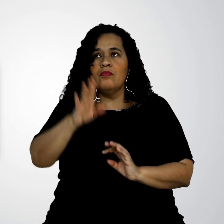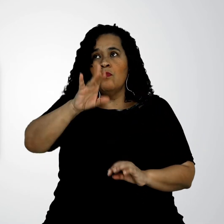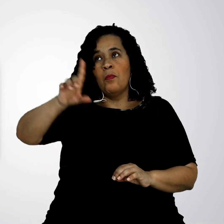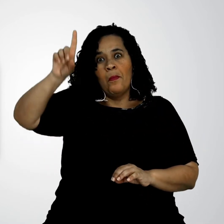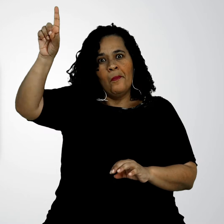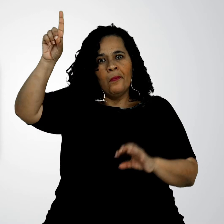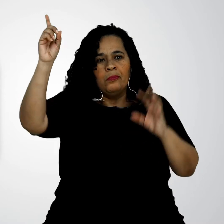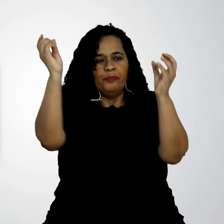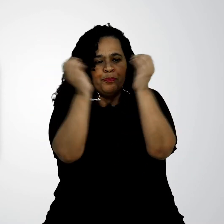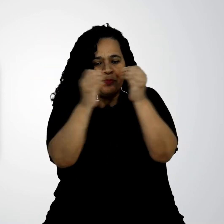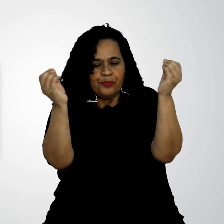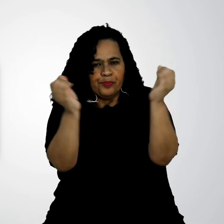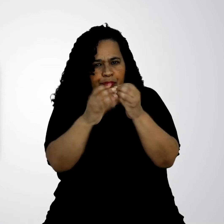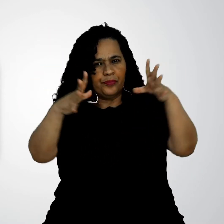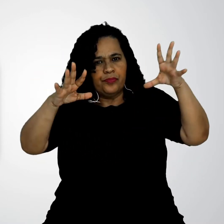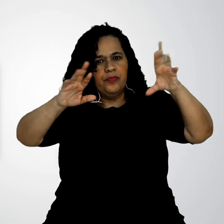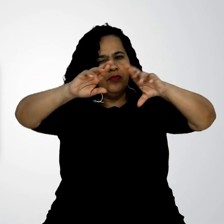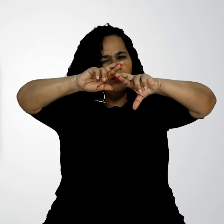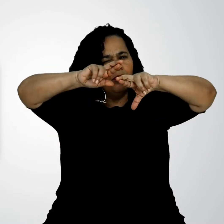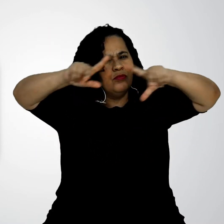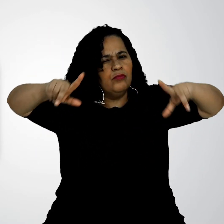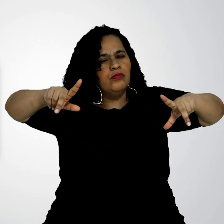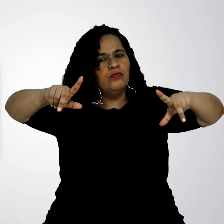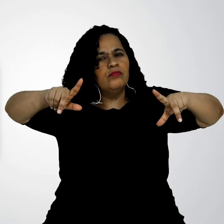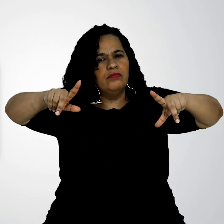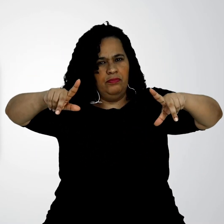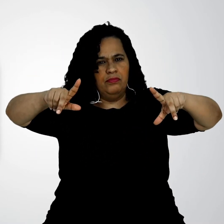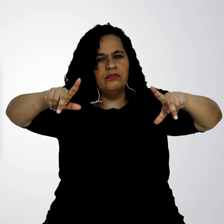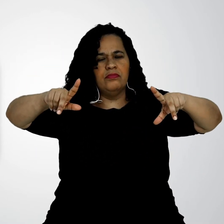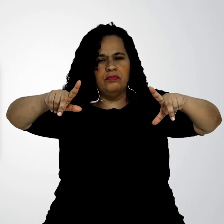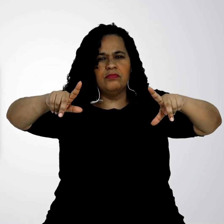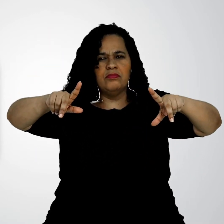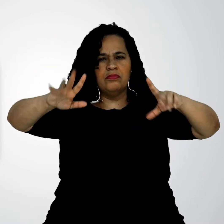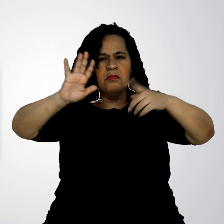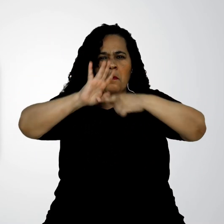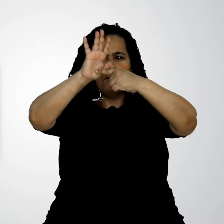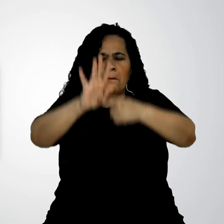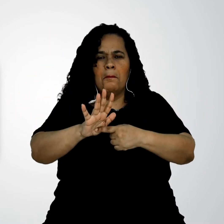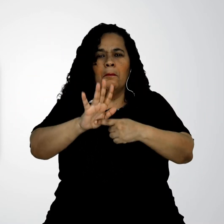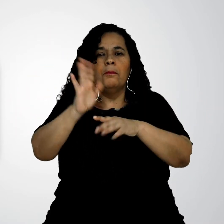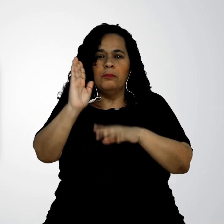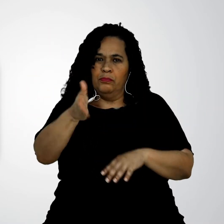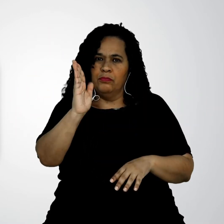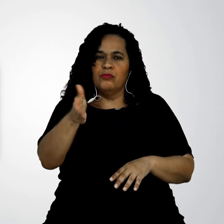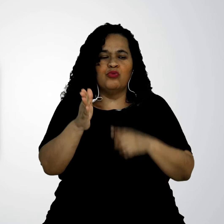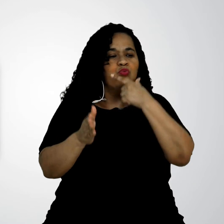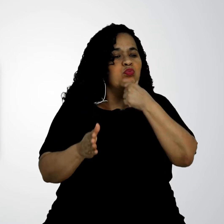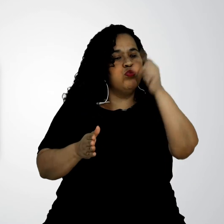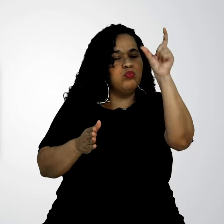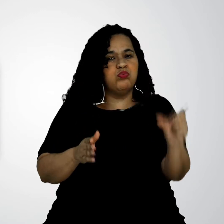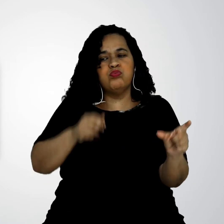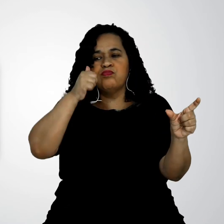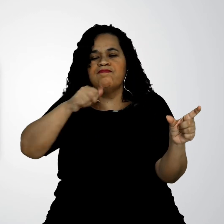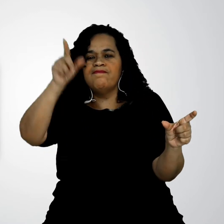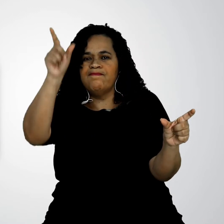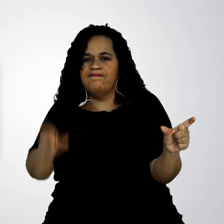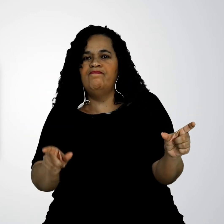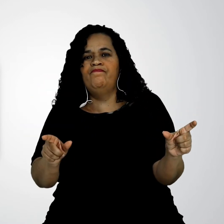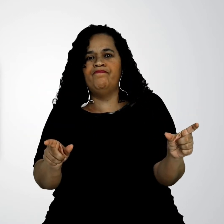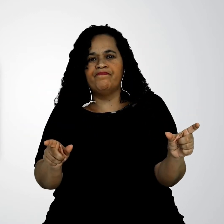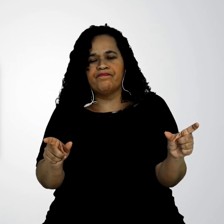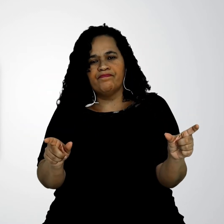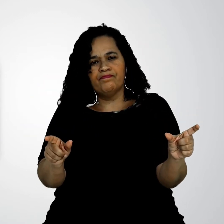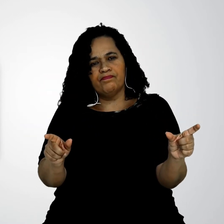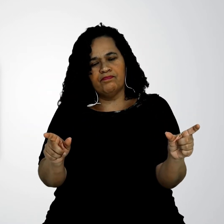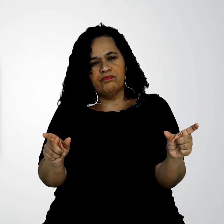uma distinção funcional. Caberia mais ou menos a expressão. Isso, né? isso. A distinção é funcional e não de essência,